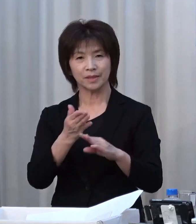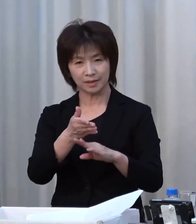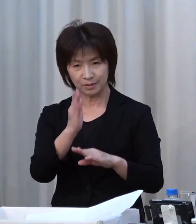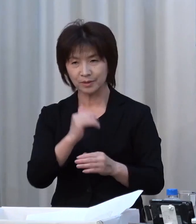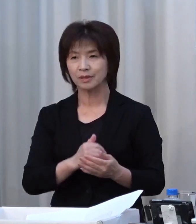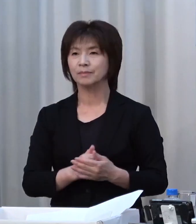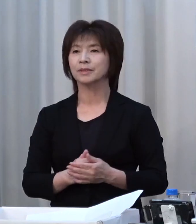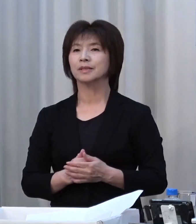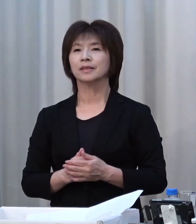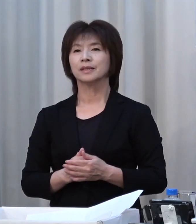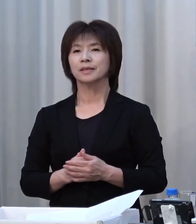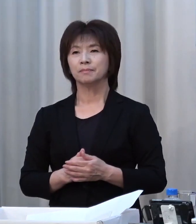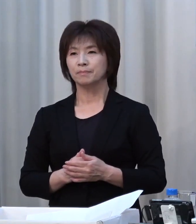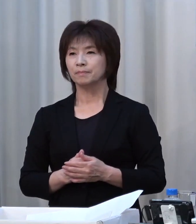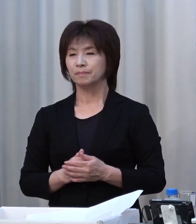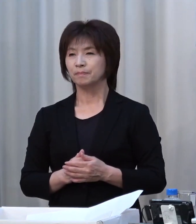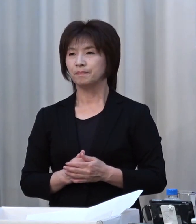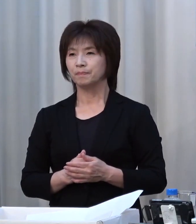ございます。